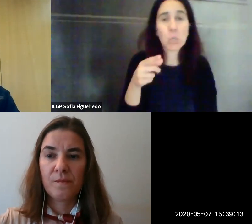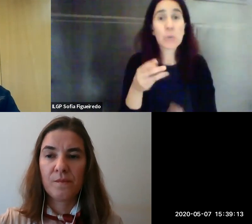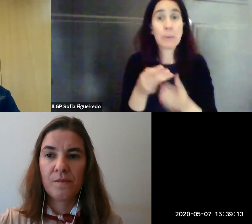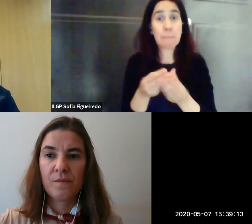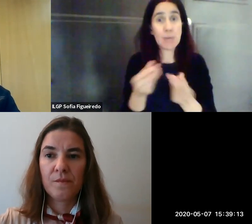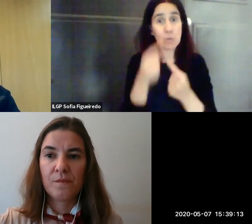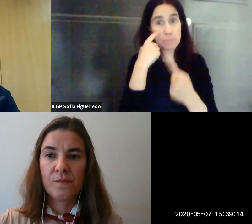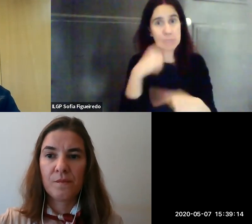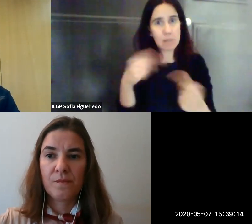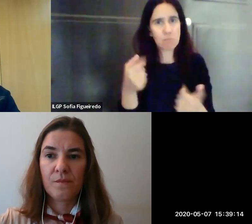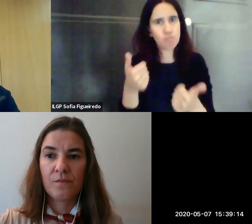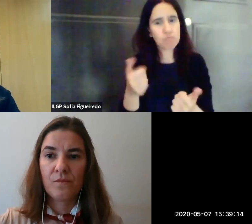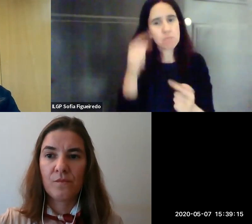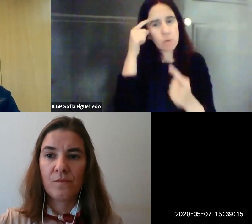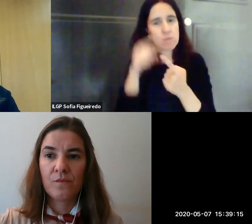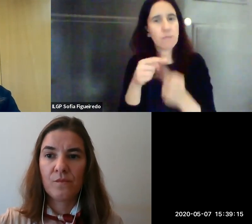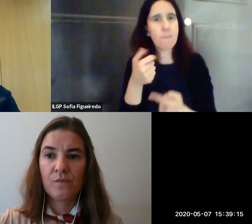apresentei tenham como objetivo